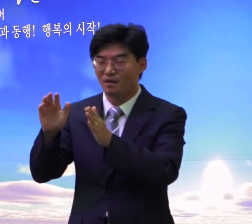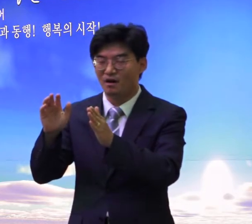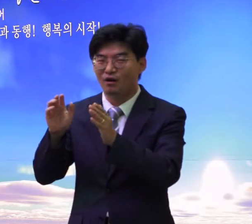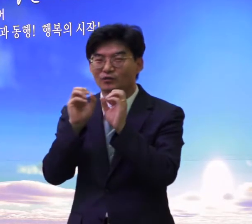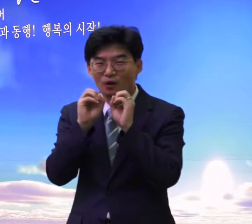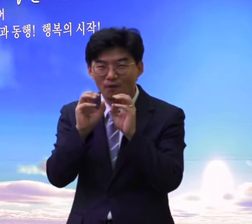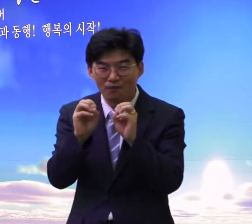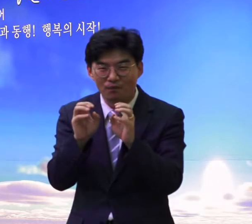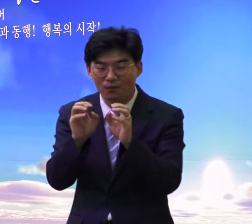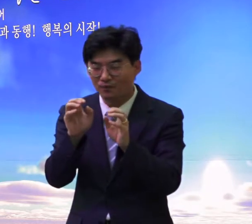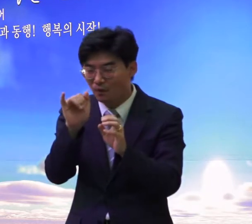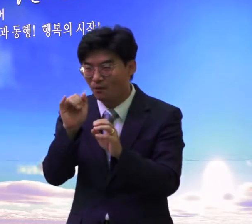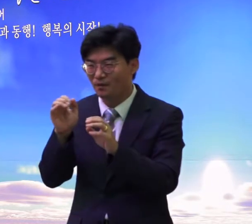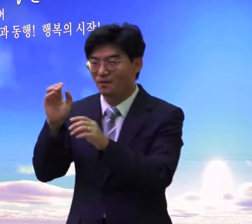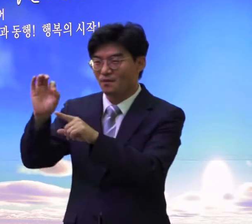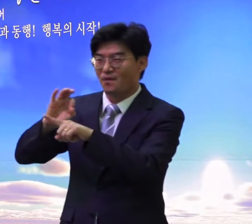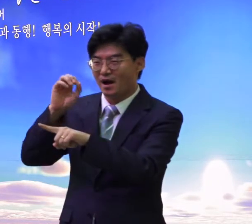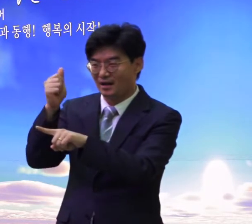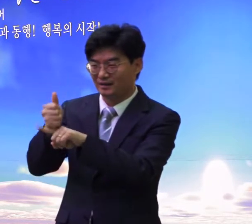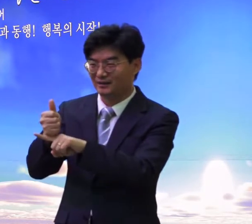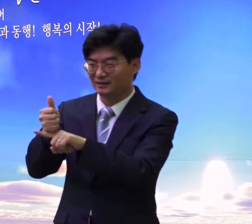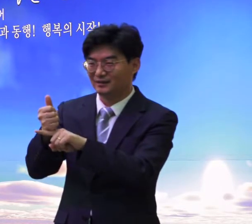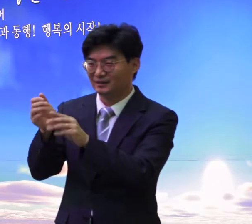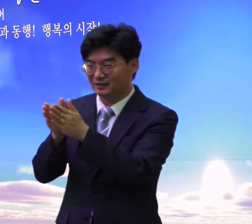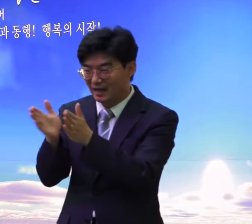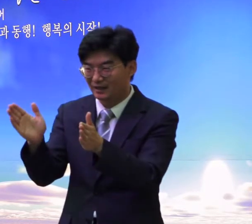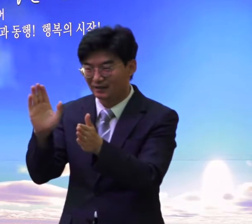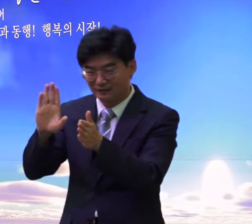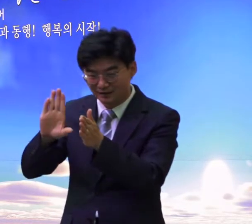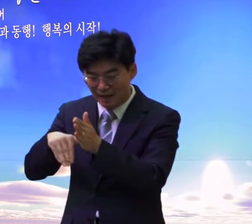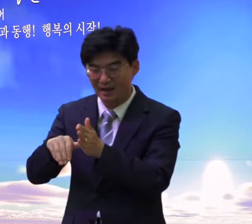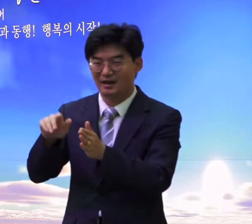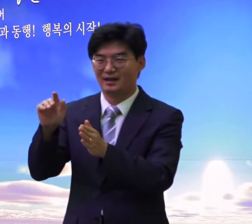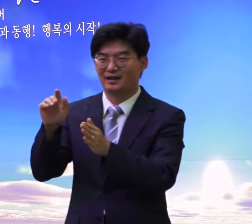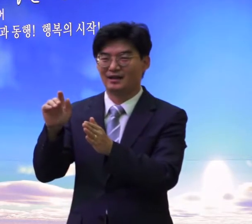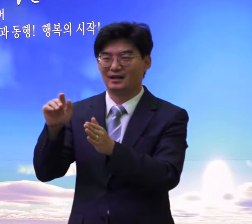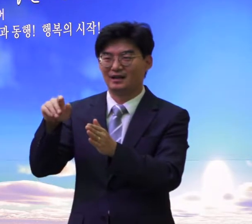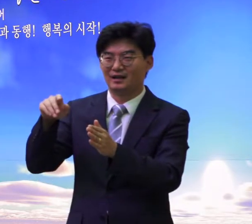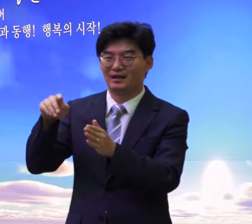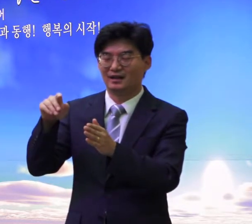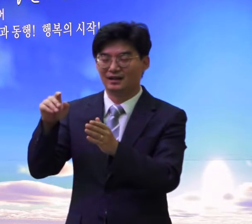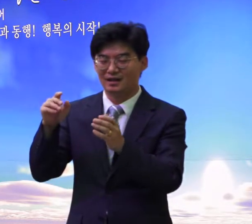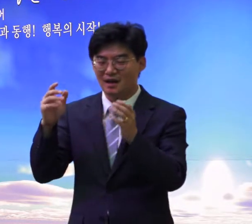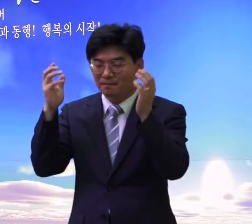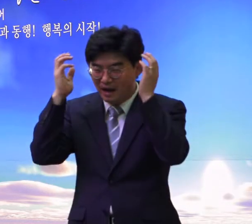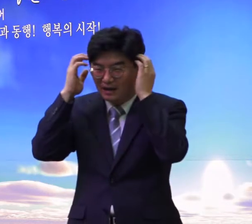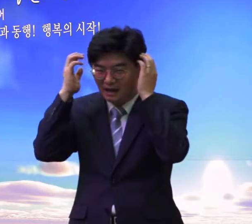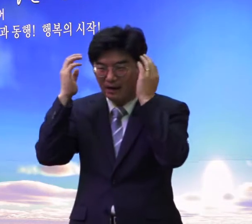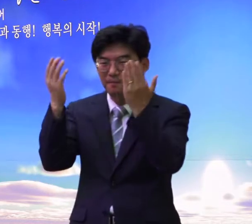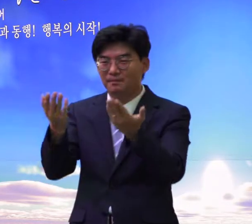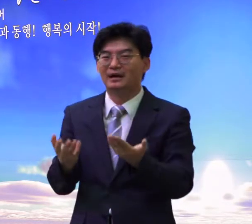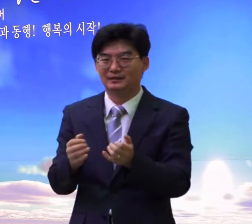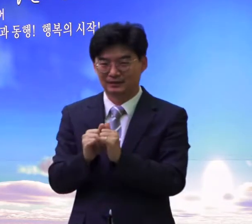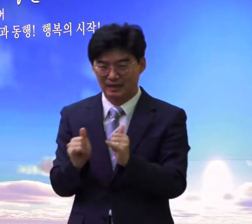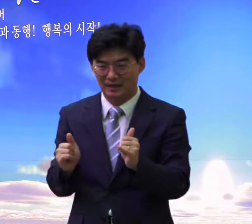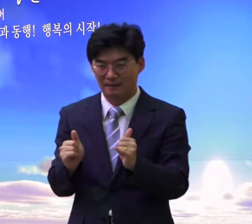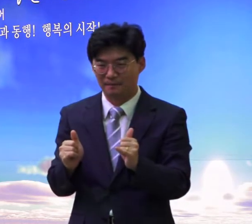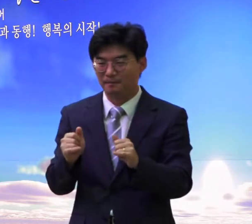통치하는 왕정 시대에 첫 번째 왕인 사울왕의 통치 때 힘들고 어려운 사람들, 환난당한 사람들, 빚진